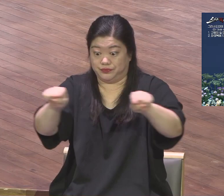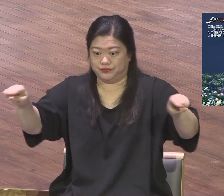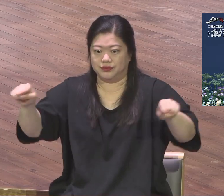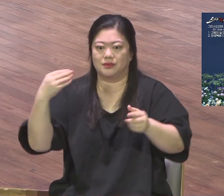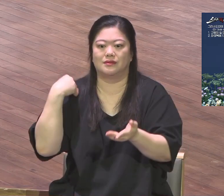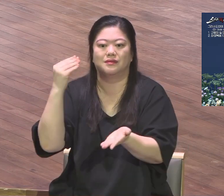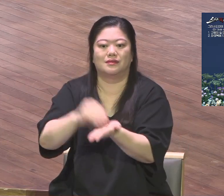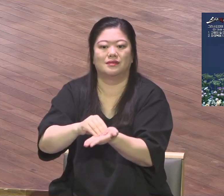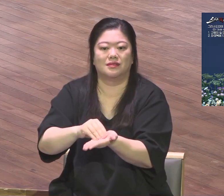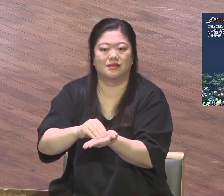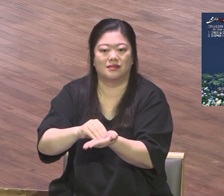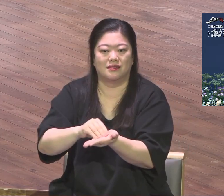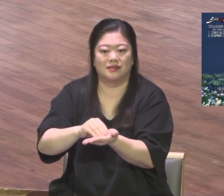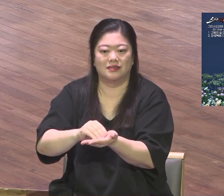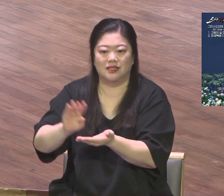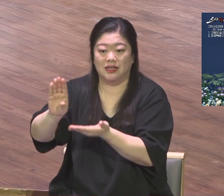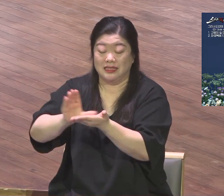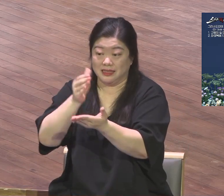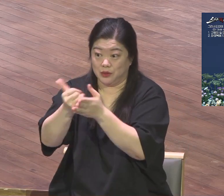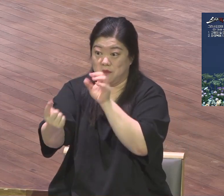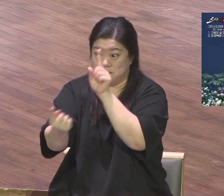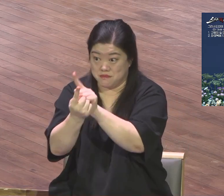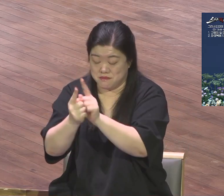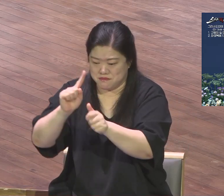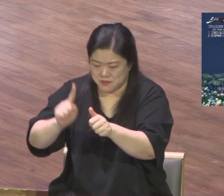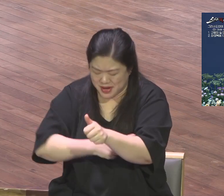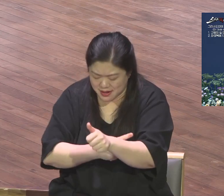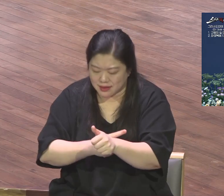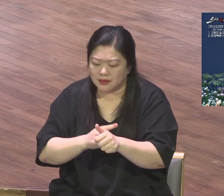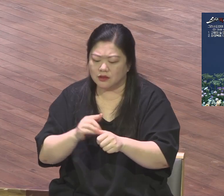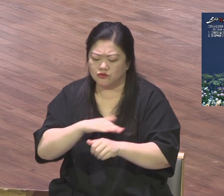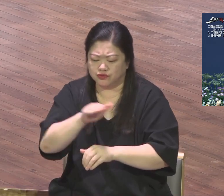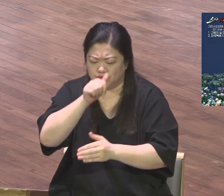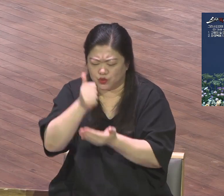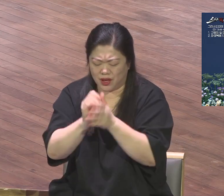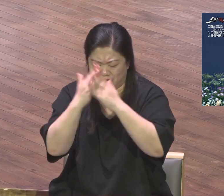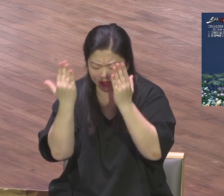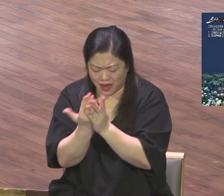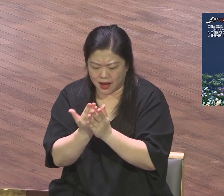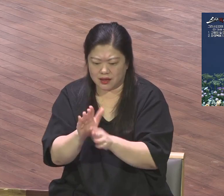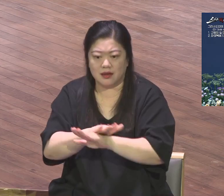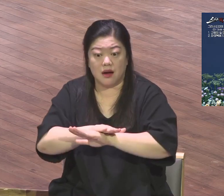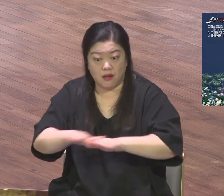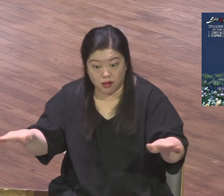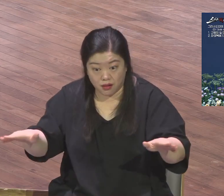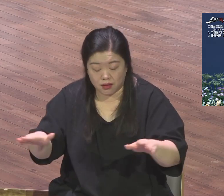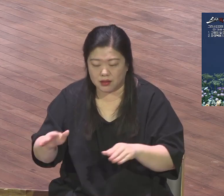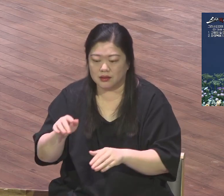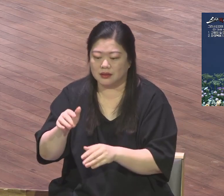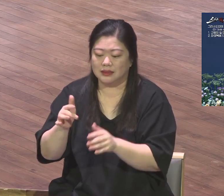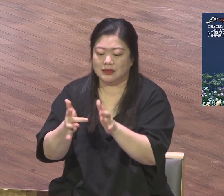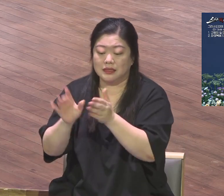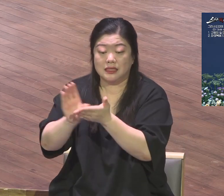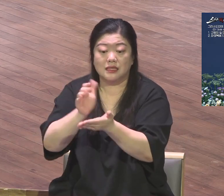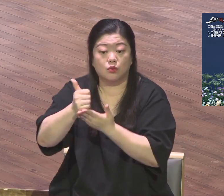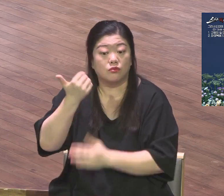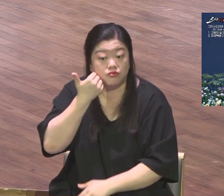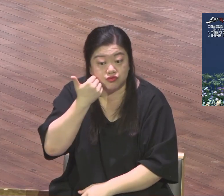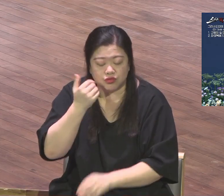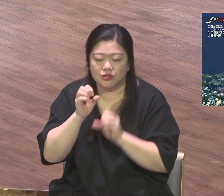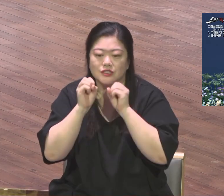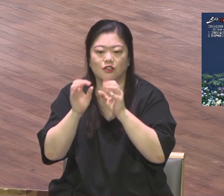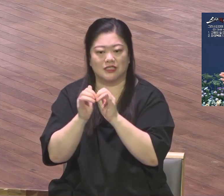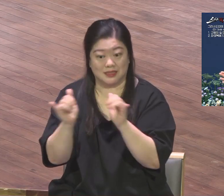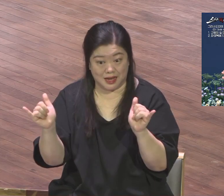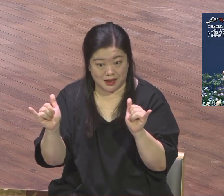그리스도는 참된 왕이 되시고 참된 제사장이 되시고 참된 선지자가 되십니다. 참된 왕이신 그리스도는